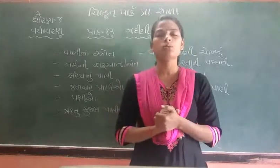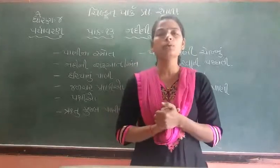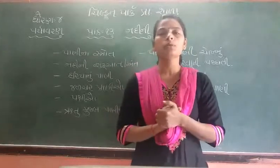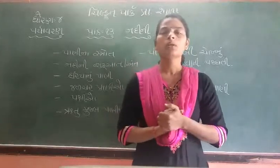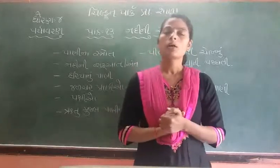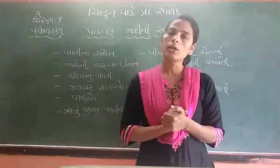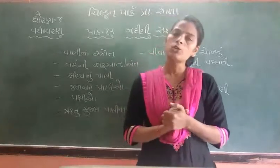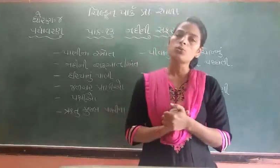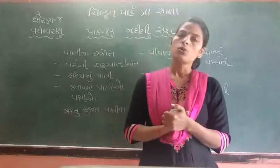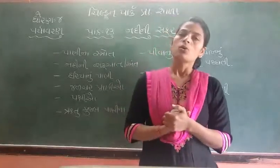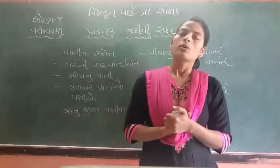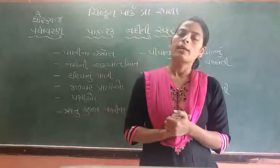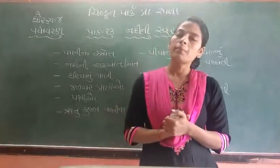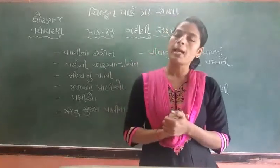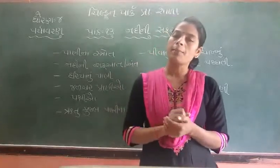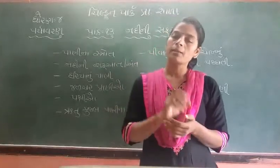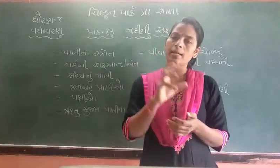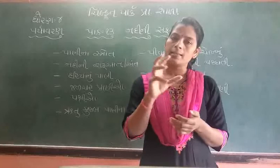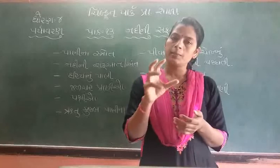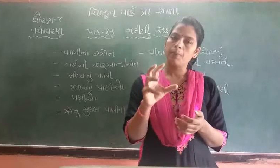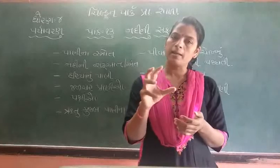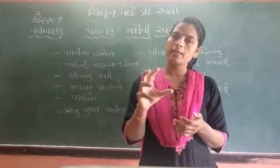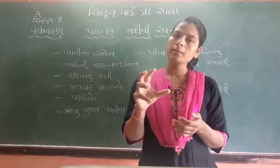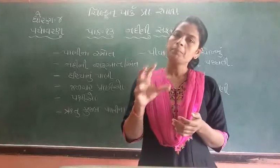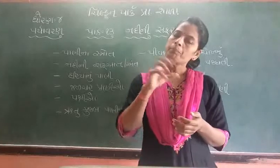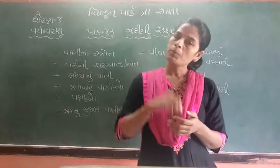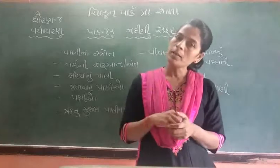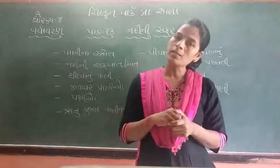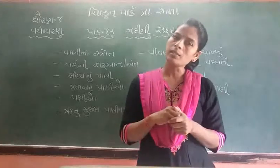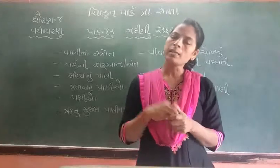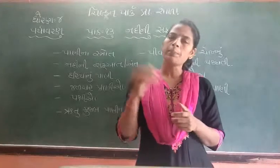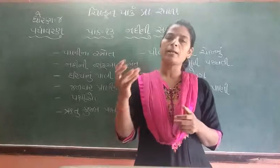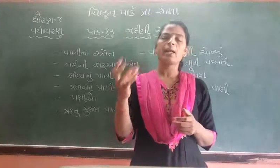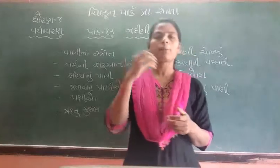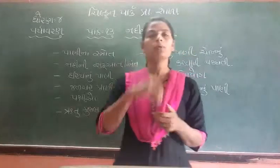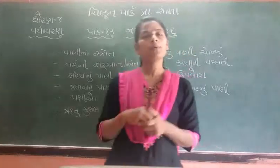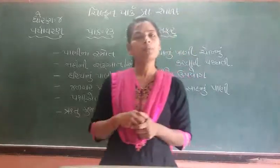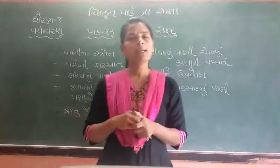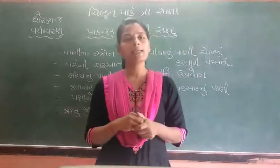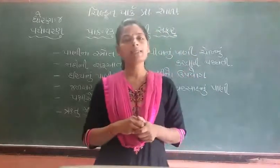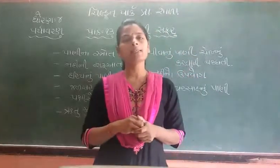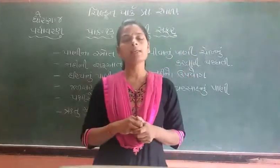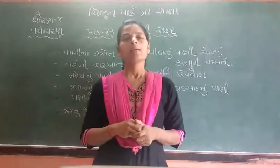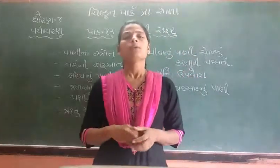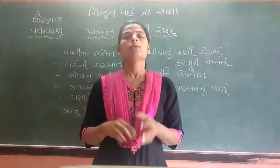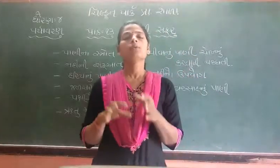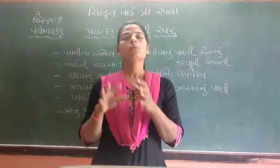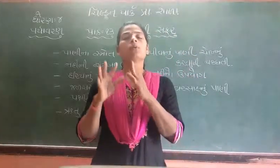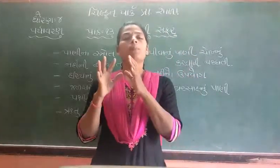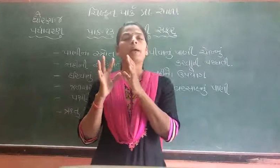स्त्रोत कहीशुं, केम के आपणने त्यांथी पाणी मळे छे, ए पाणीने आपणे उपयोगमां लईए छीए। तो पाणी